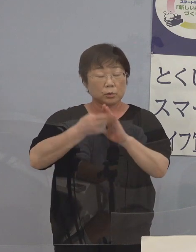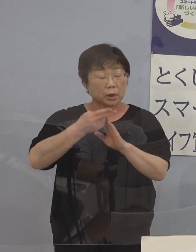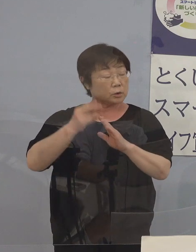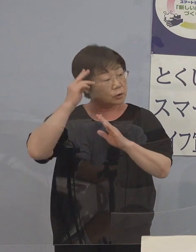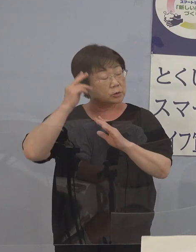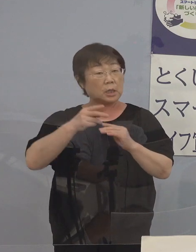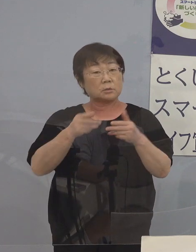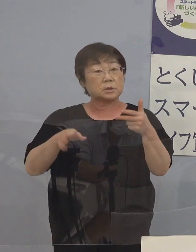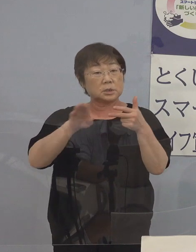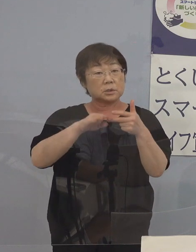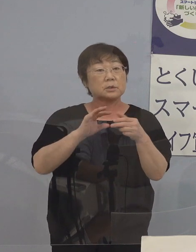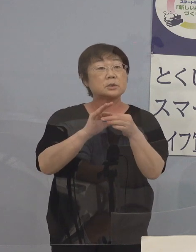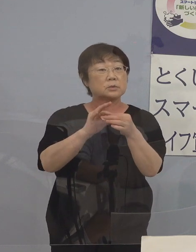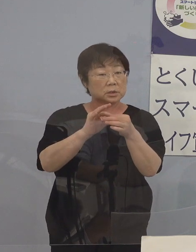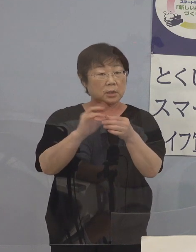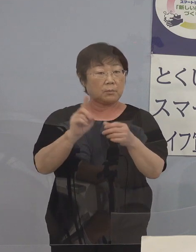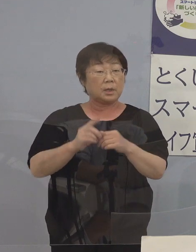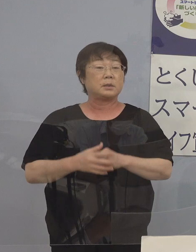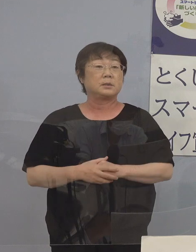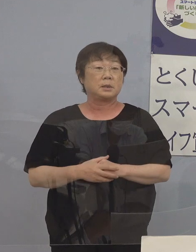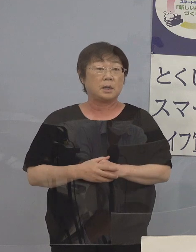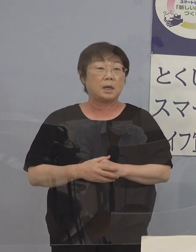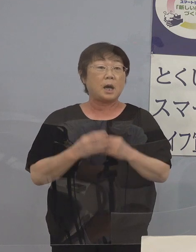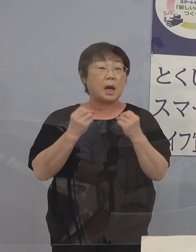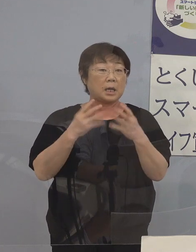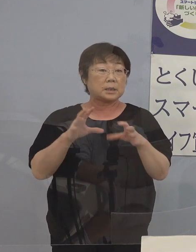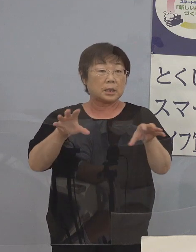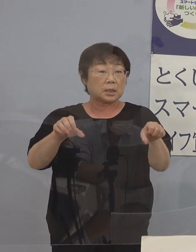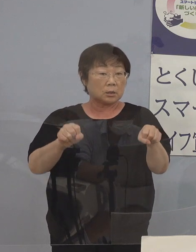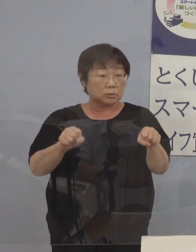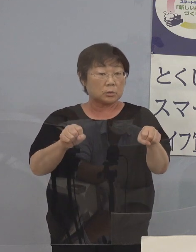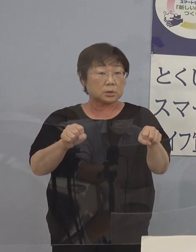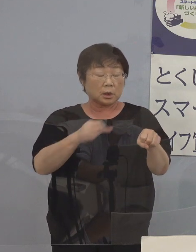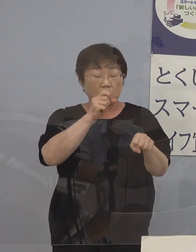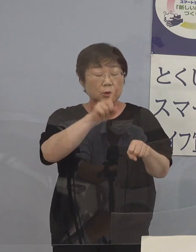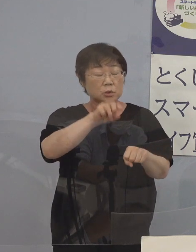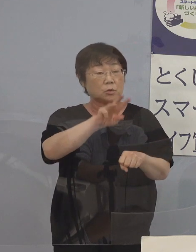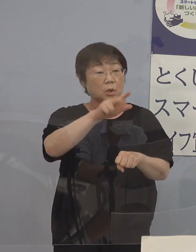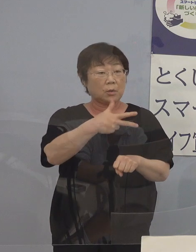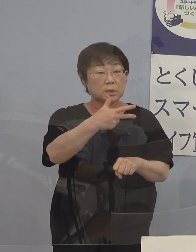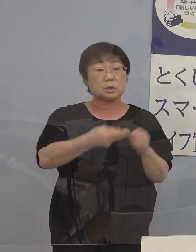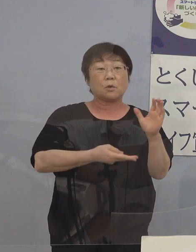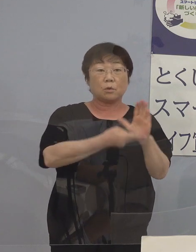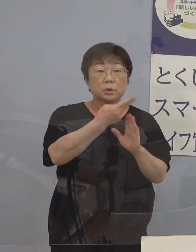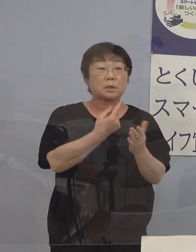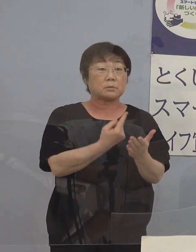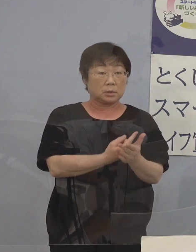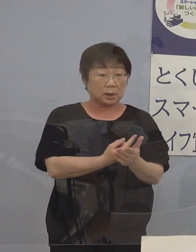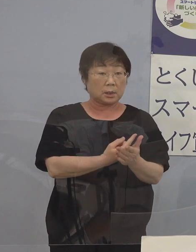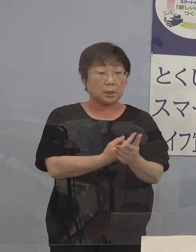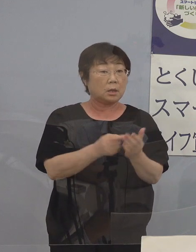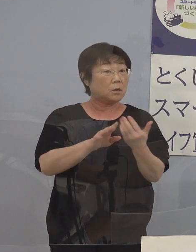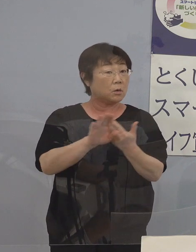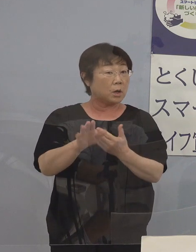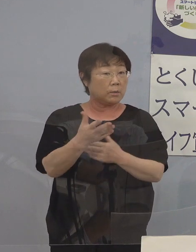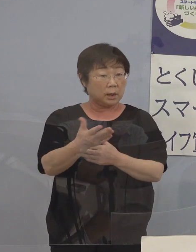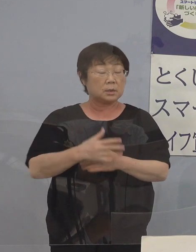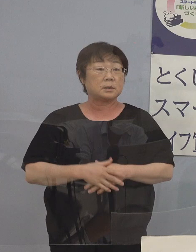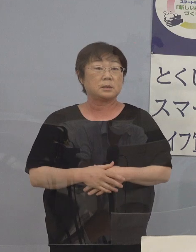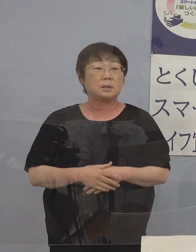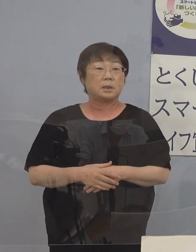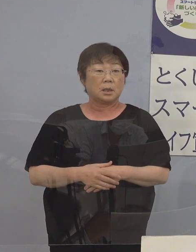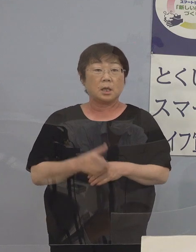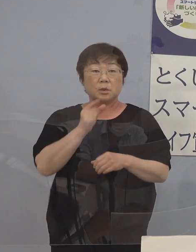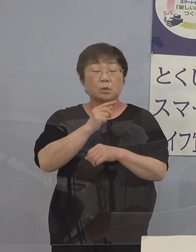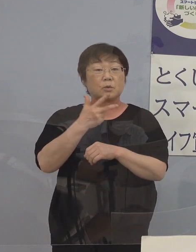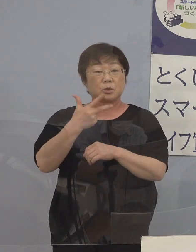ですが、分かりにくかったんですが、新たに確保した施設は吉野川市のホテルだったと思うんですが、それ以外 では徳島